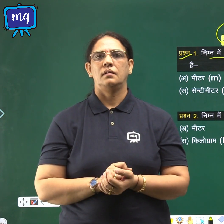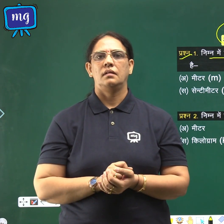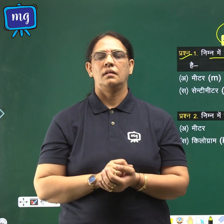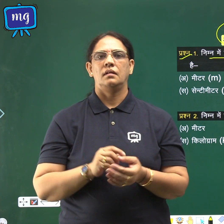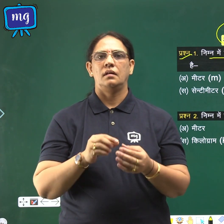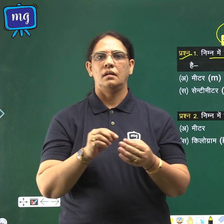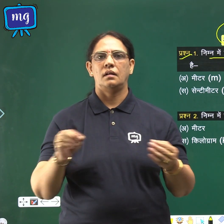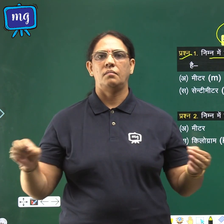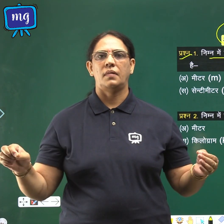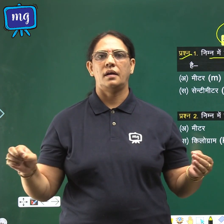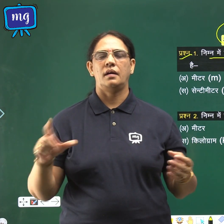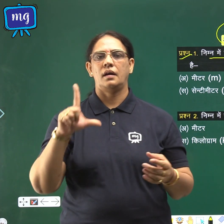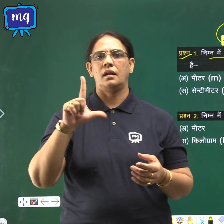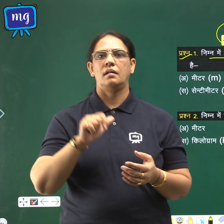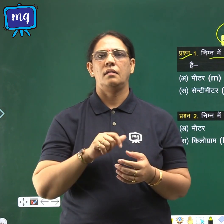लंबाई मापने